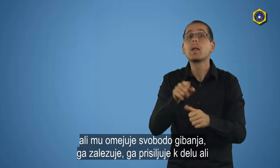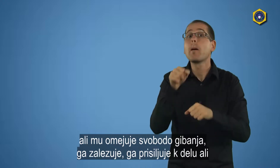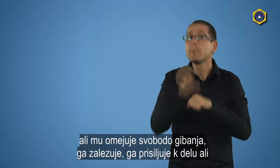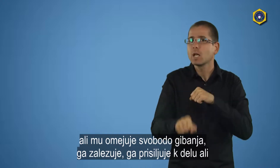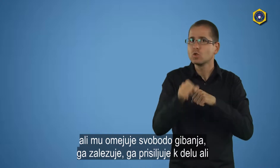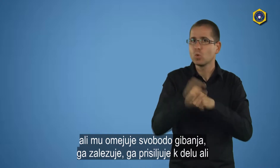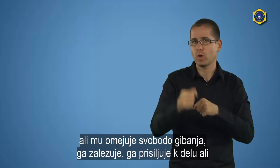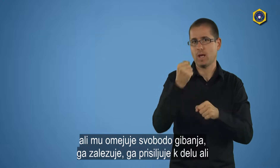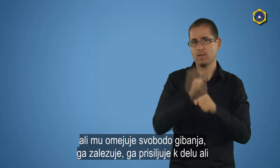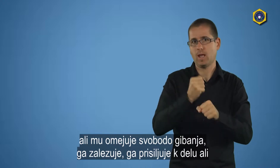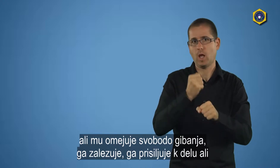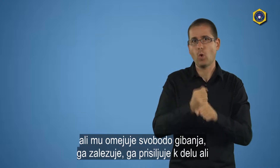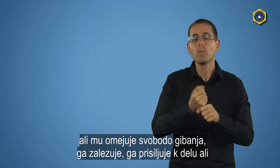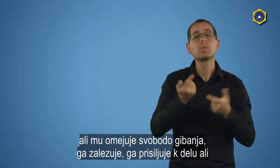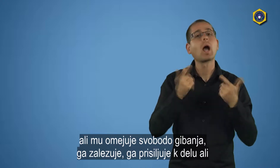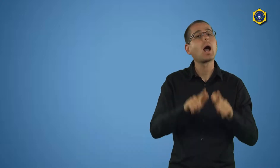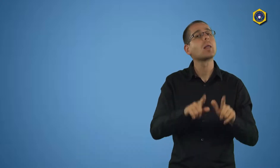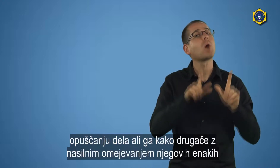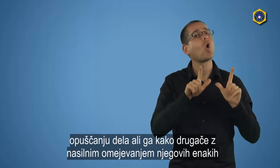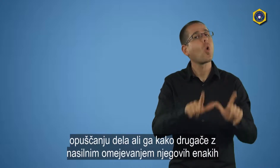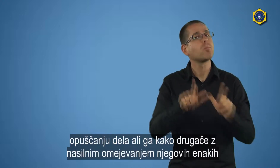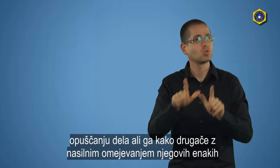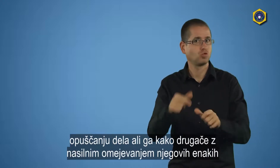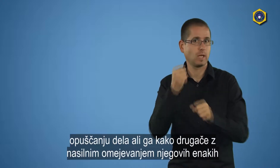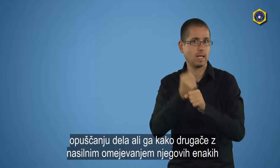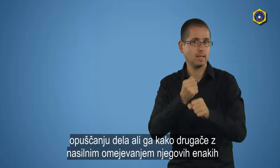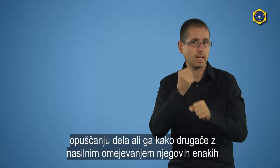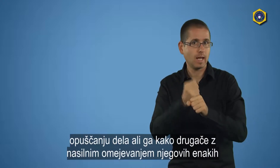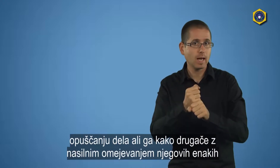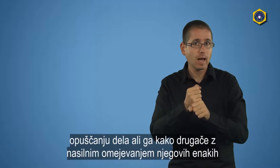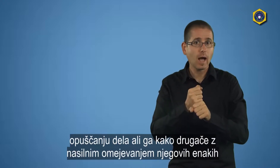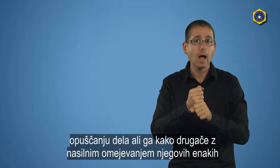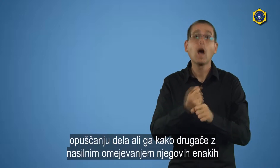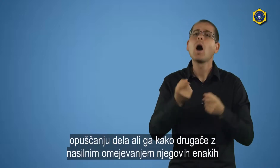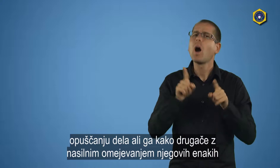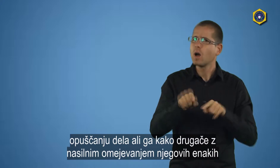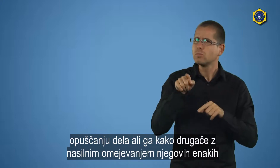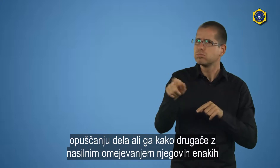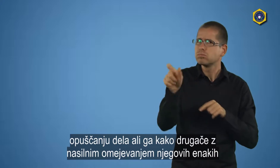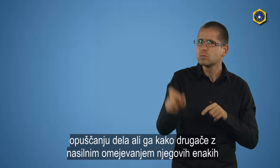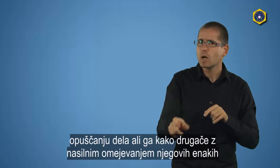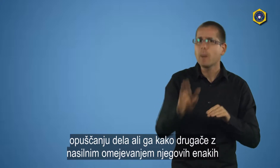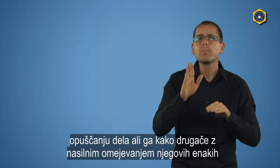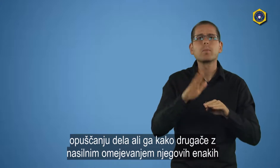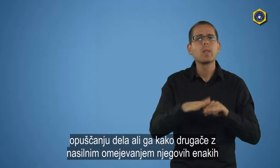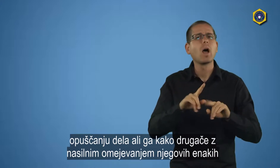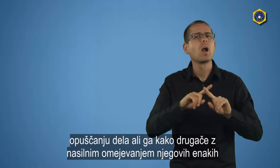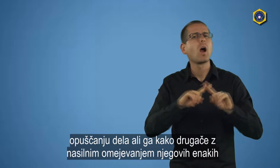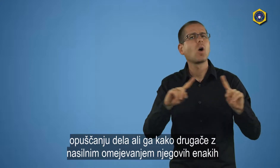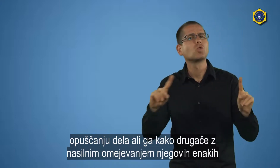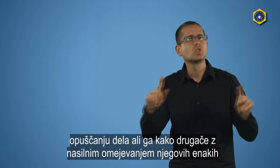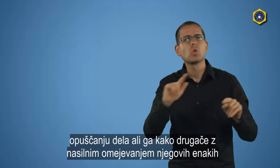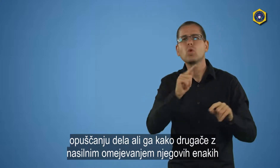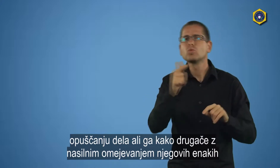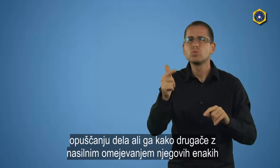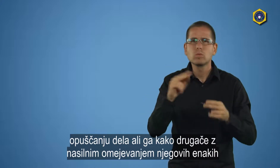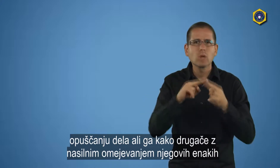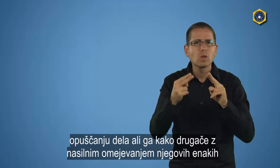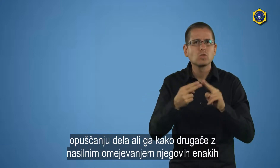ali ga kako drugače z nasilnim omejevanjem njegovih enakih pravic spravlja v skupnosti v podrejen položaj,